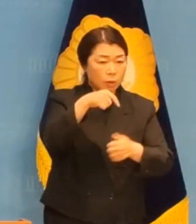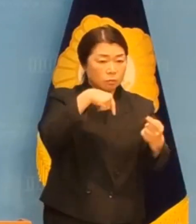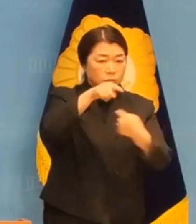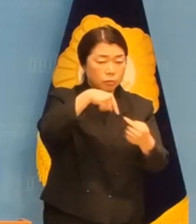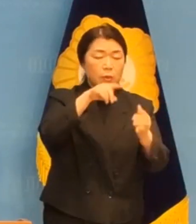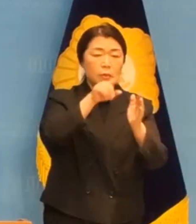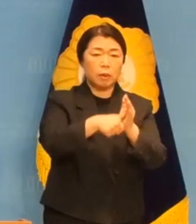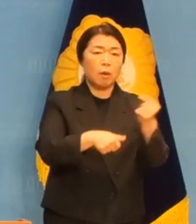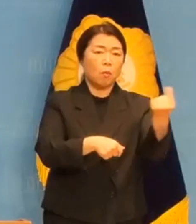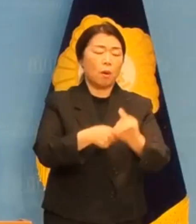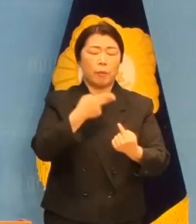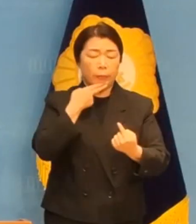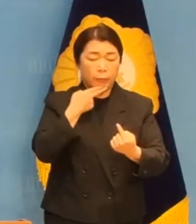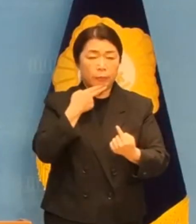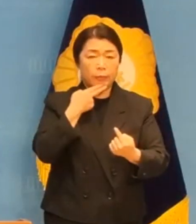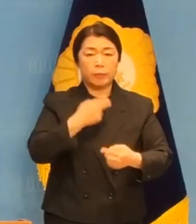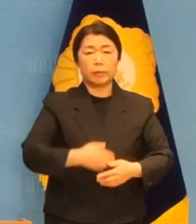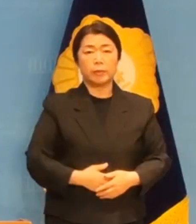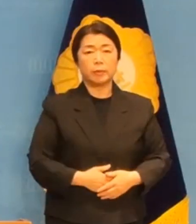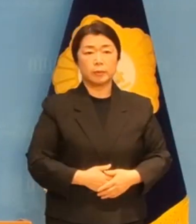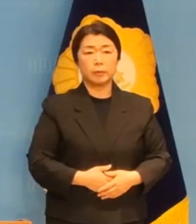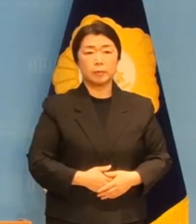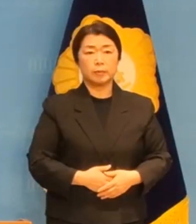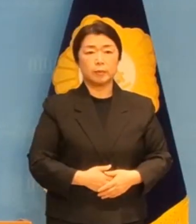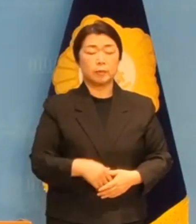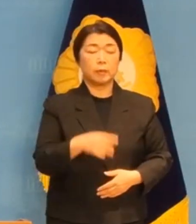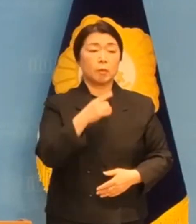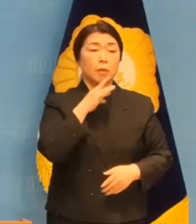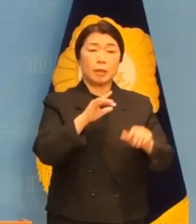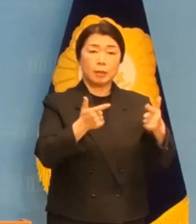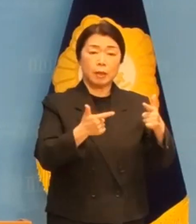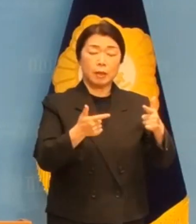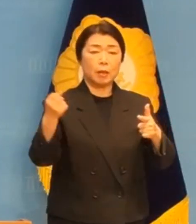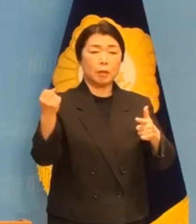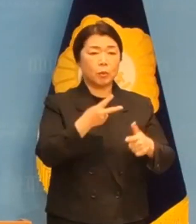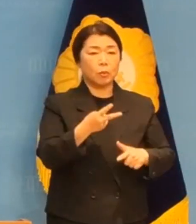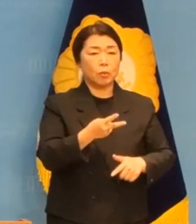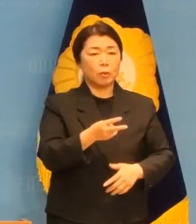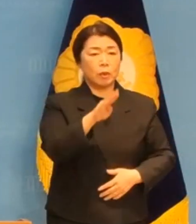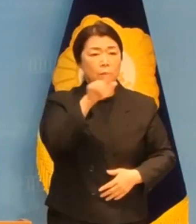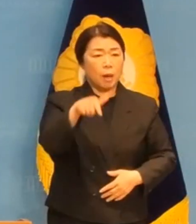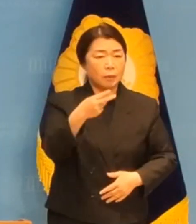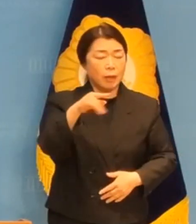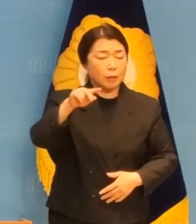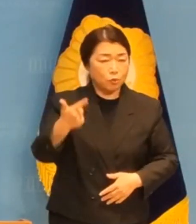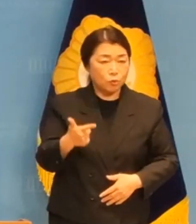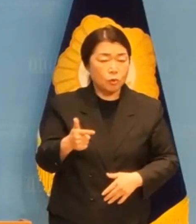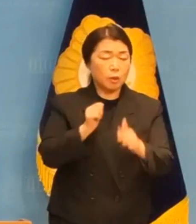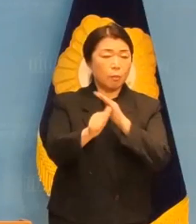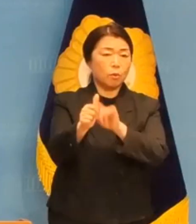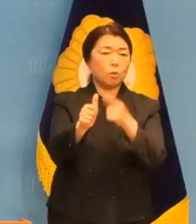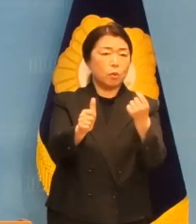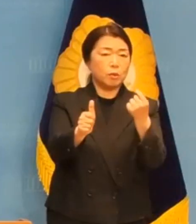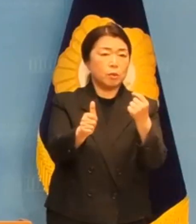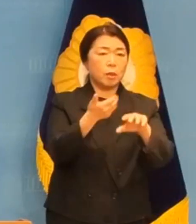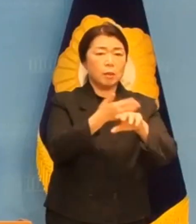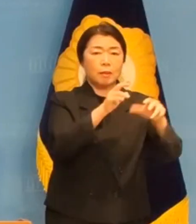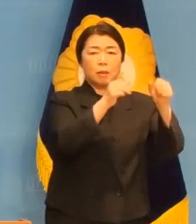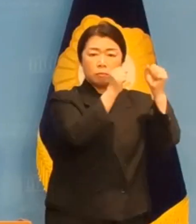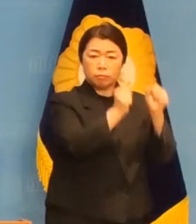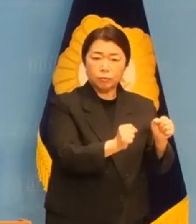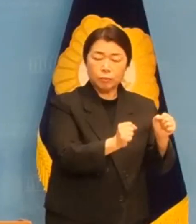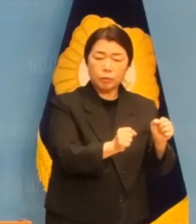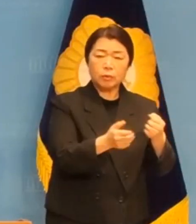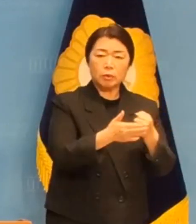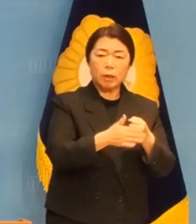거부했습니다. 김 의장뿐만 아니라 강한승, 박대준 전 대표들 역시 해외 체류 및 사임 등을